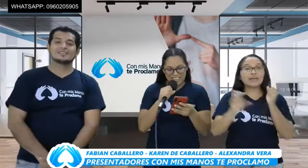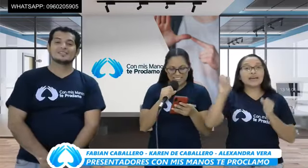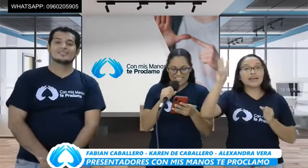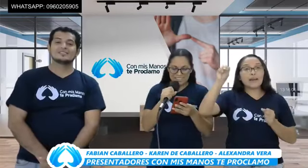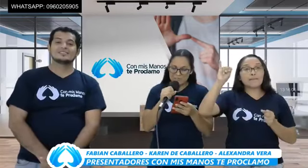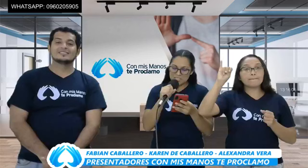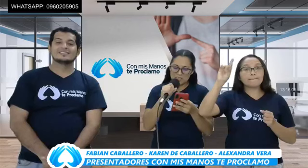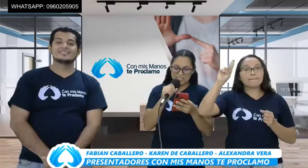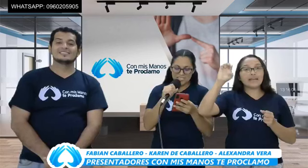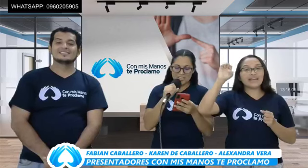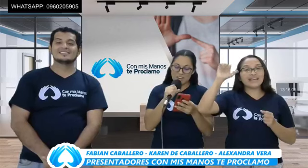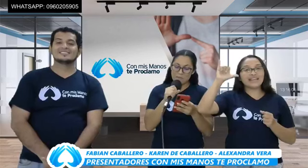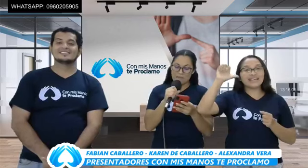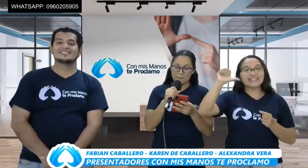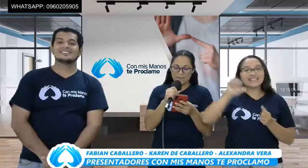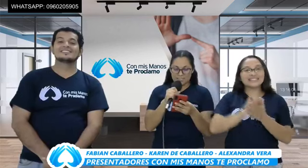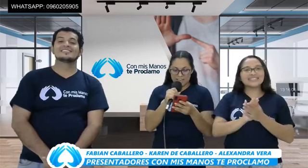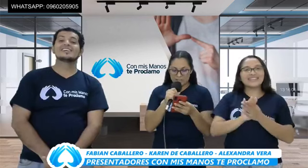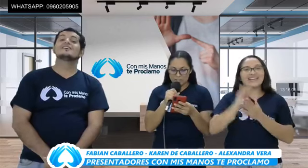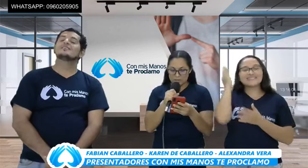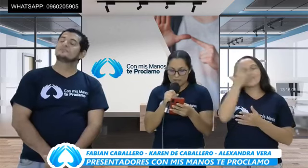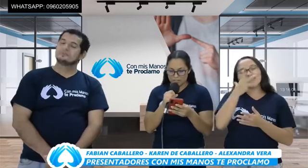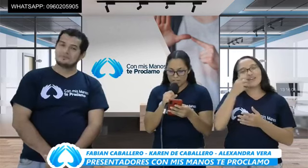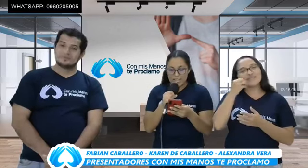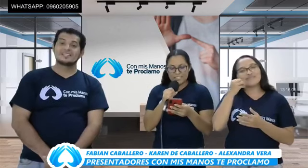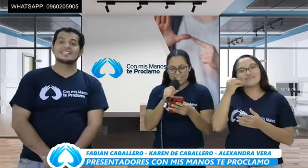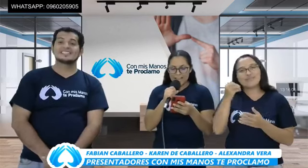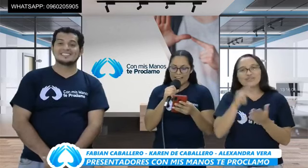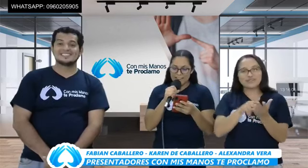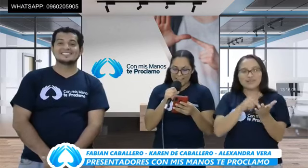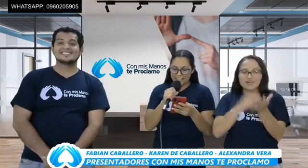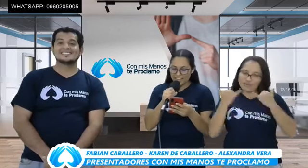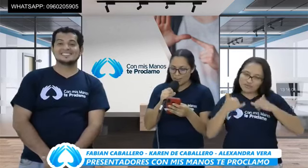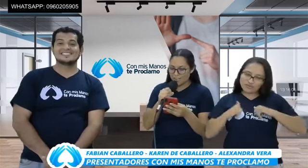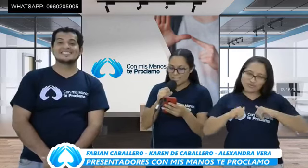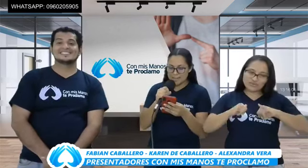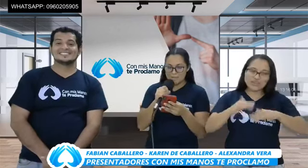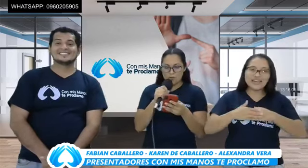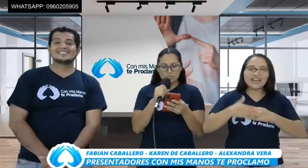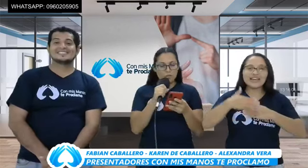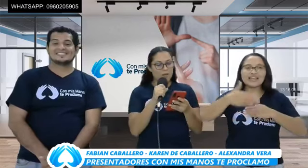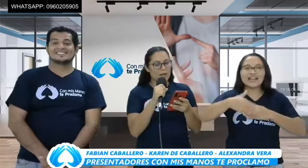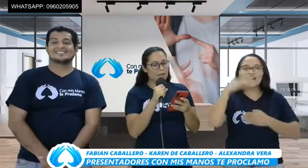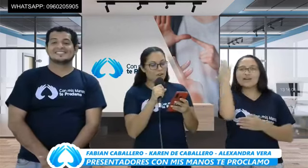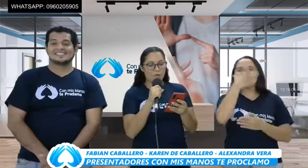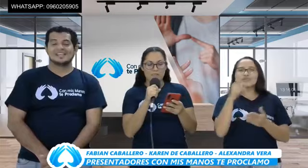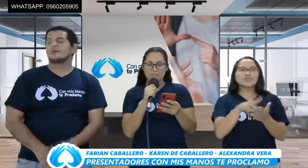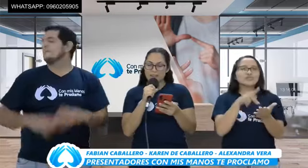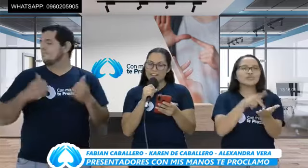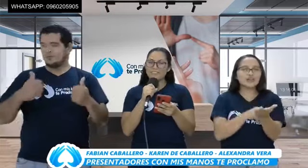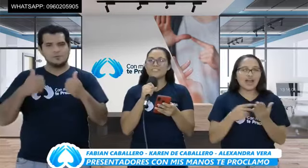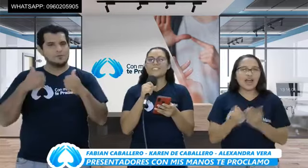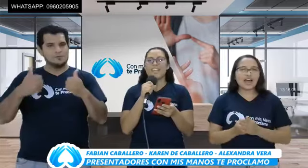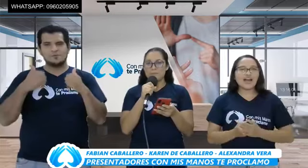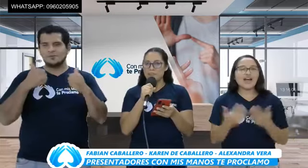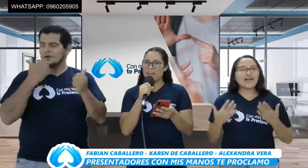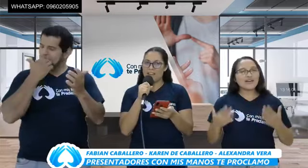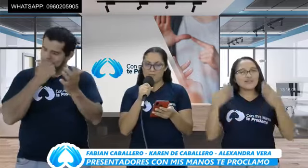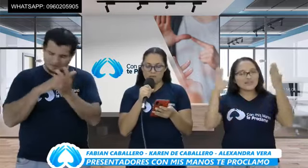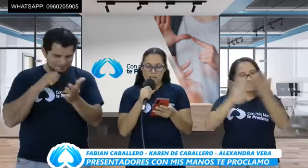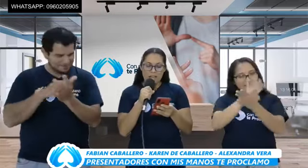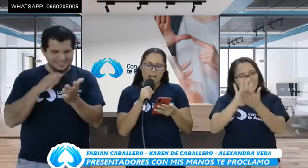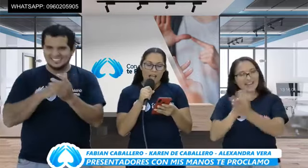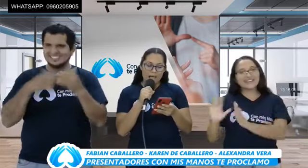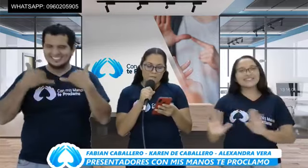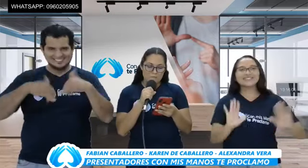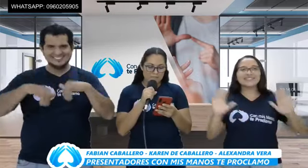Mireya dice, muchas bendiciones, mis apreciados hermanos. Sigan adelante con este hermoso programa, con mis manos te